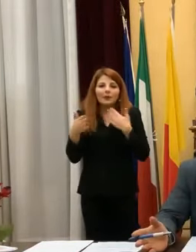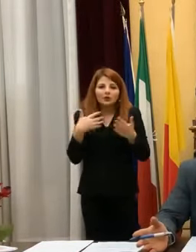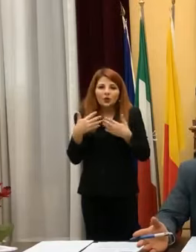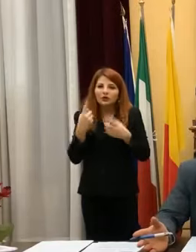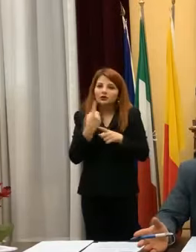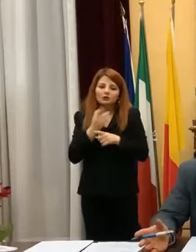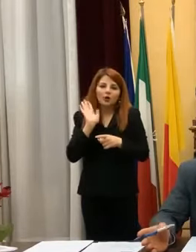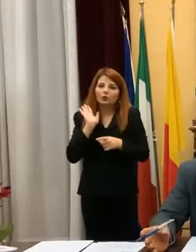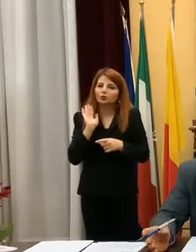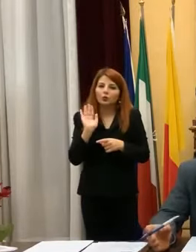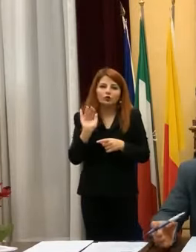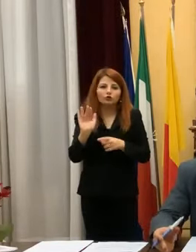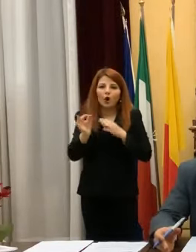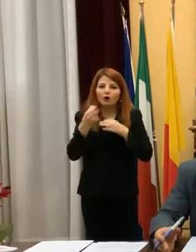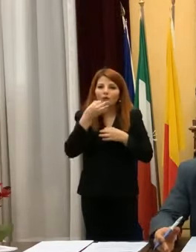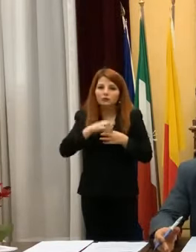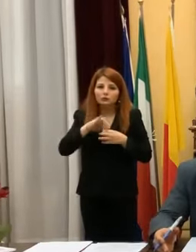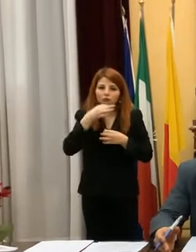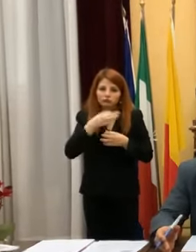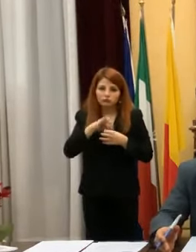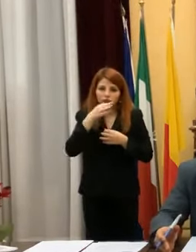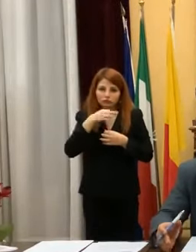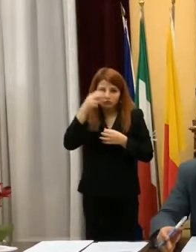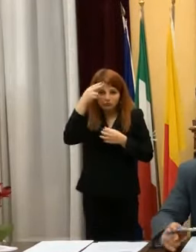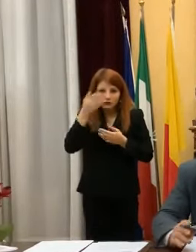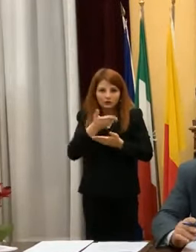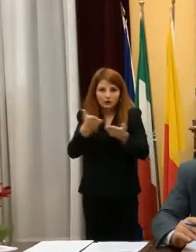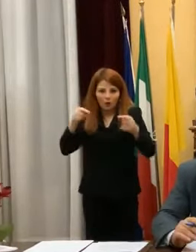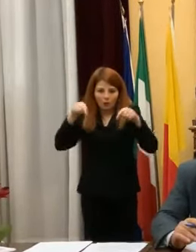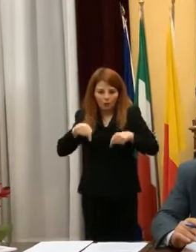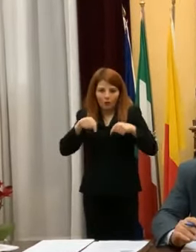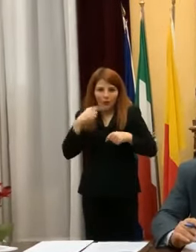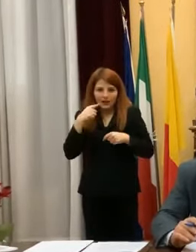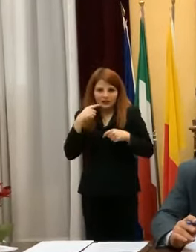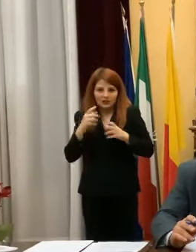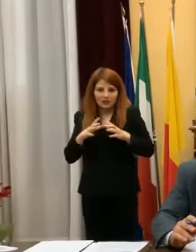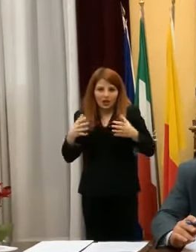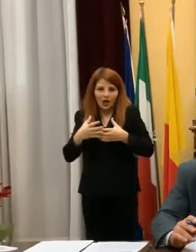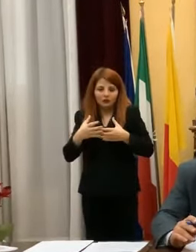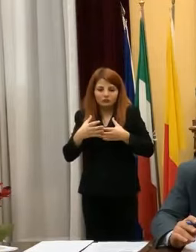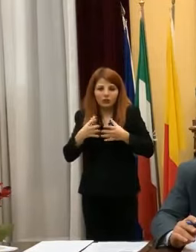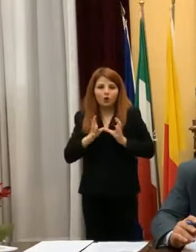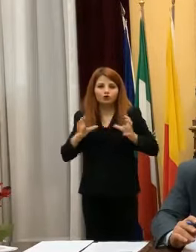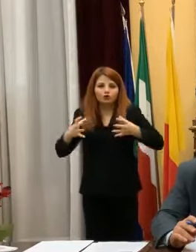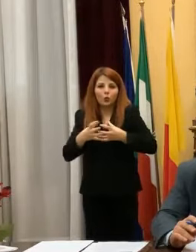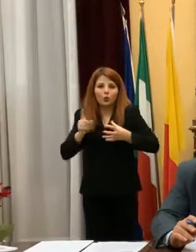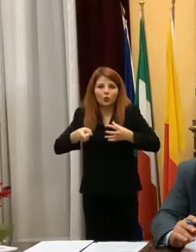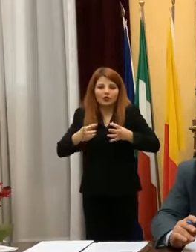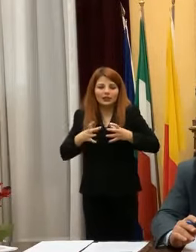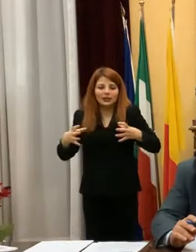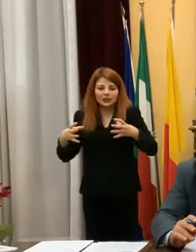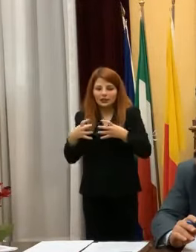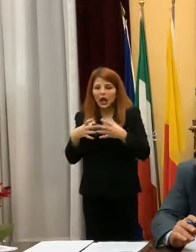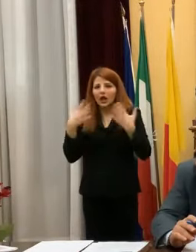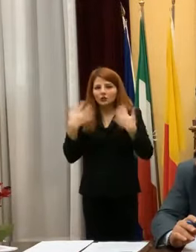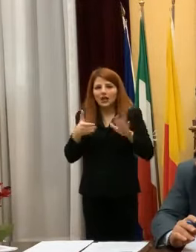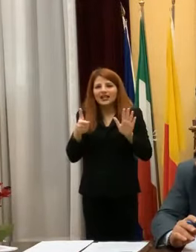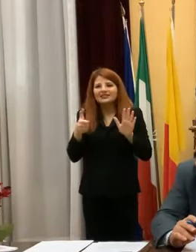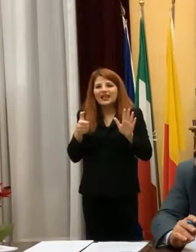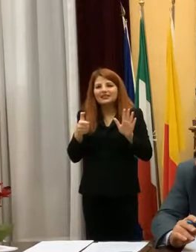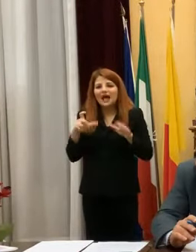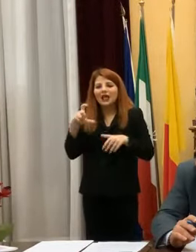ahimè, di questa amministrazione, di questa giunta. Siamo stati per oltre 60